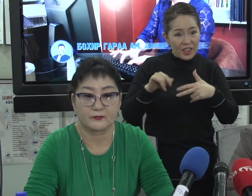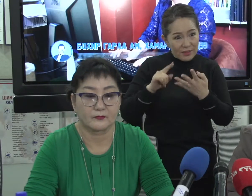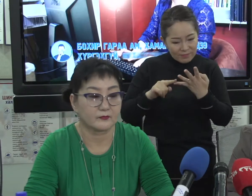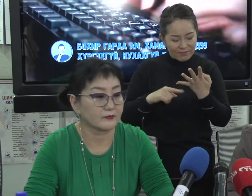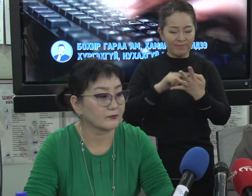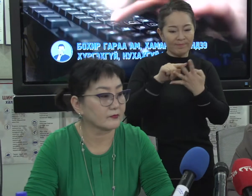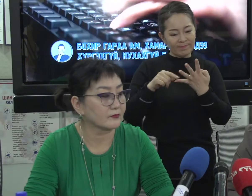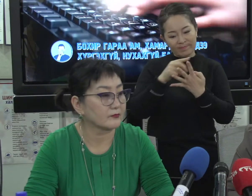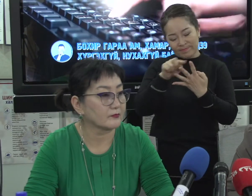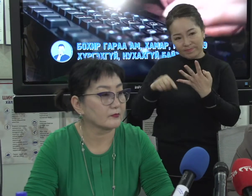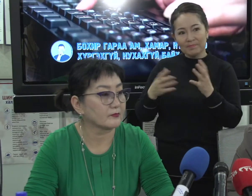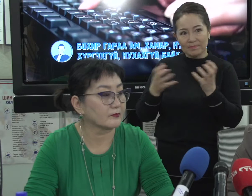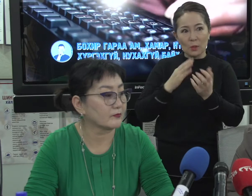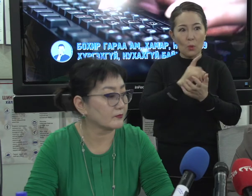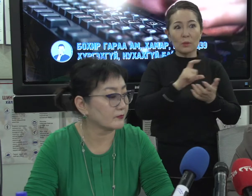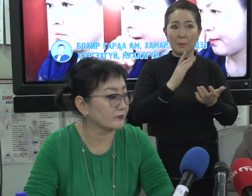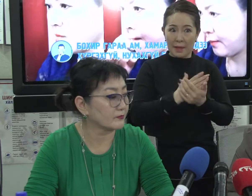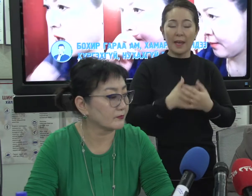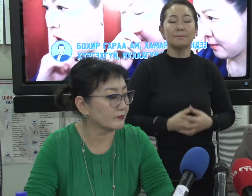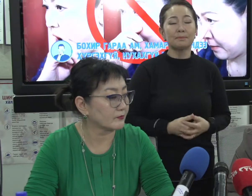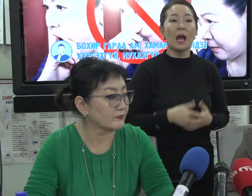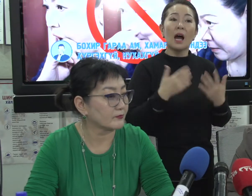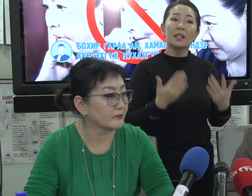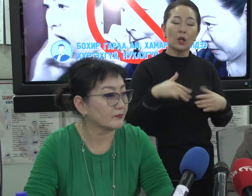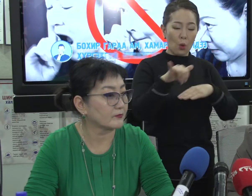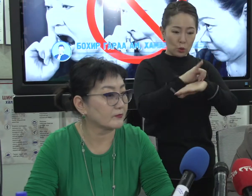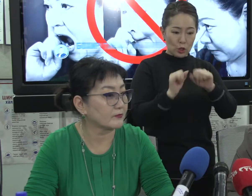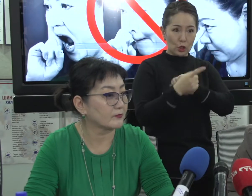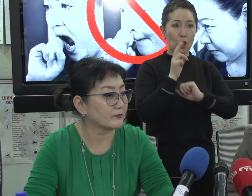бусад тохиолдлууд нь ингээ байж байгаа гэдгийг бол хэлье. За улсын онцгой